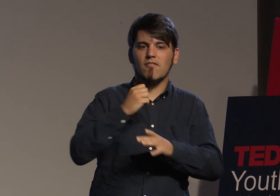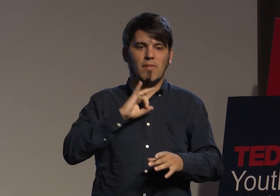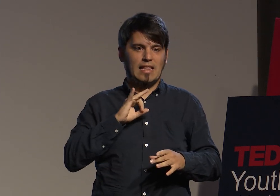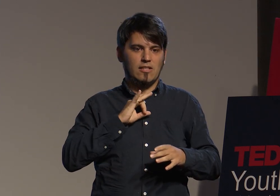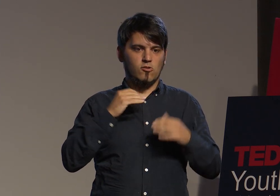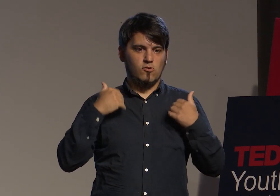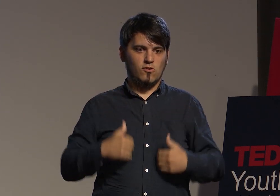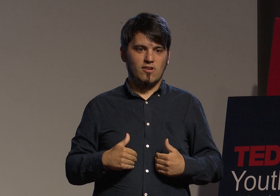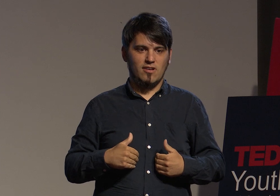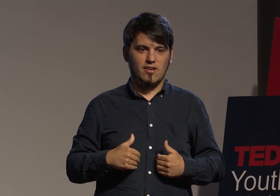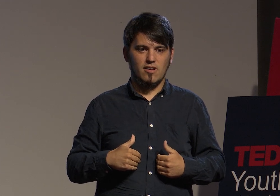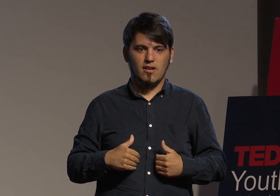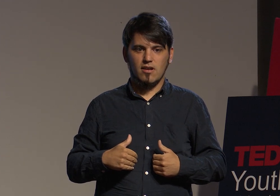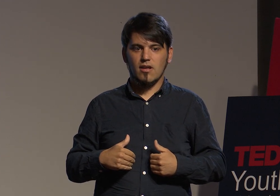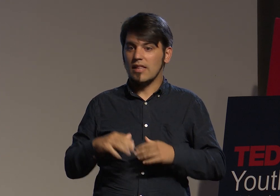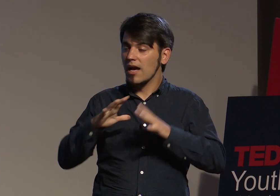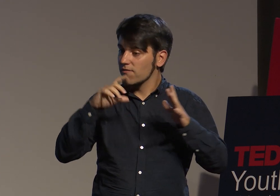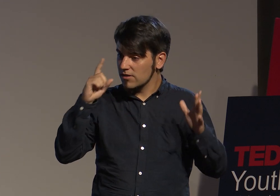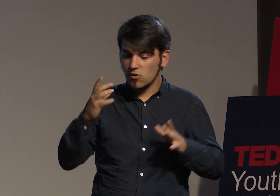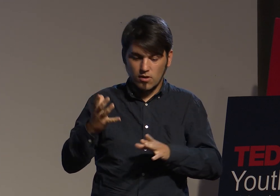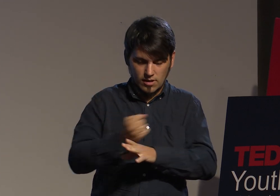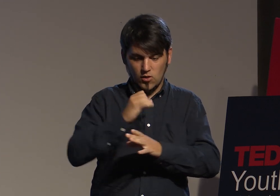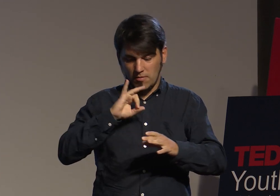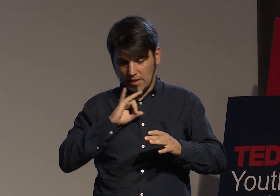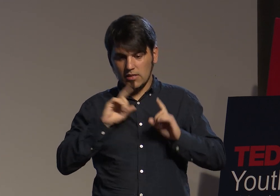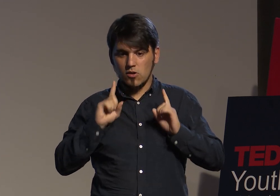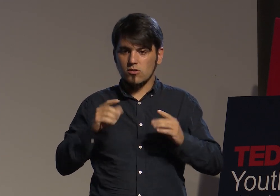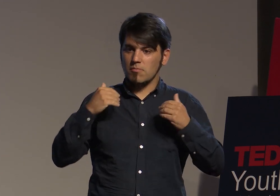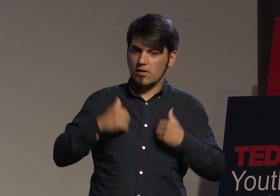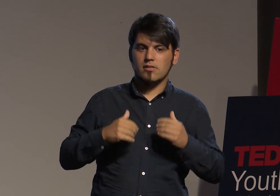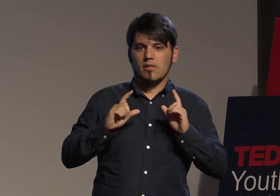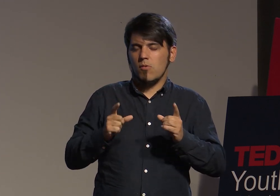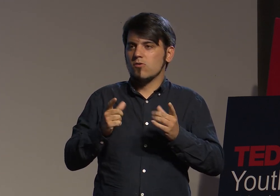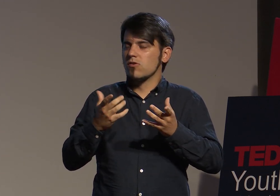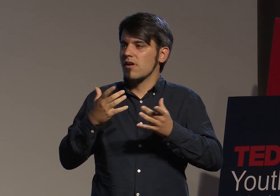Най-важното за мен беше, че тук тогава открих своята собствена идентичност.